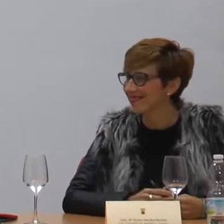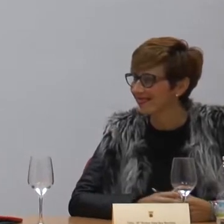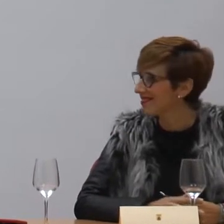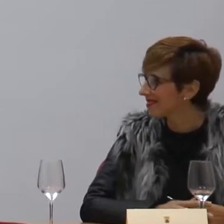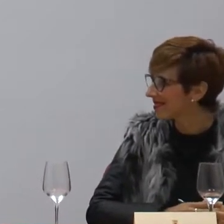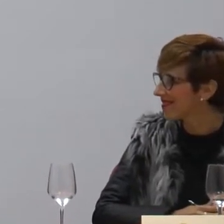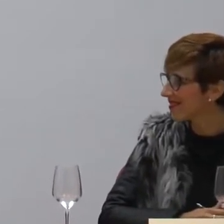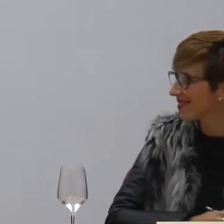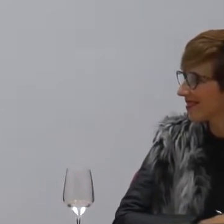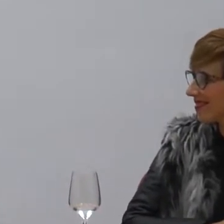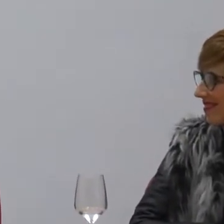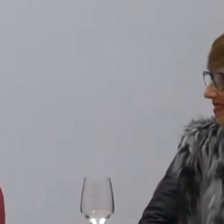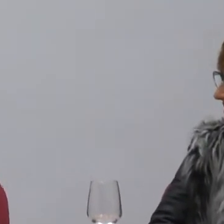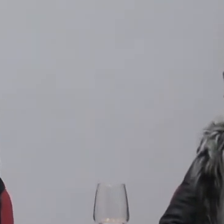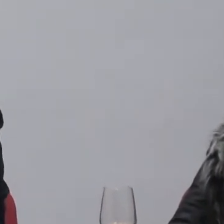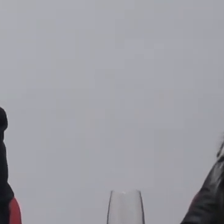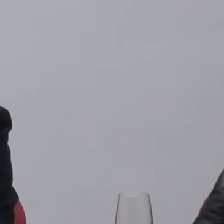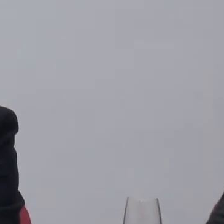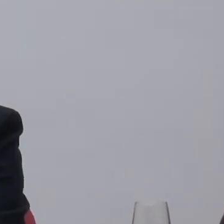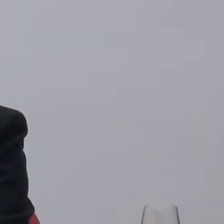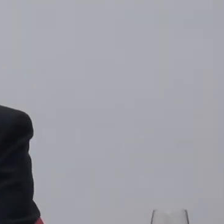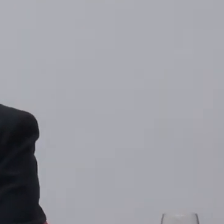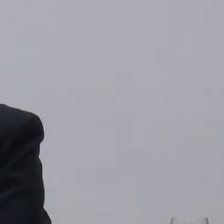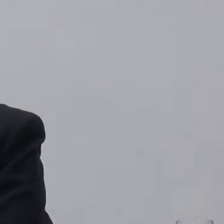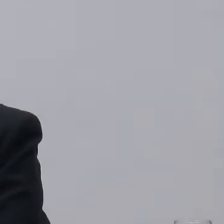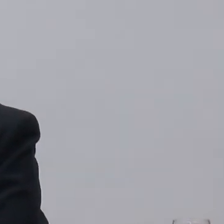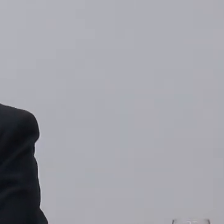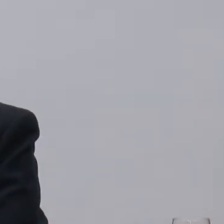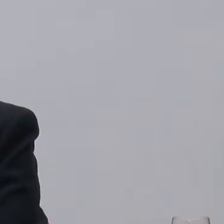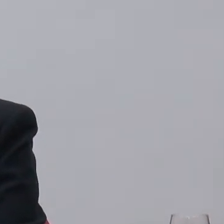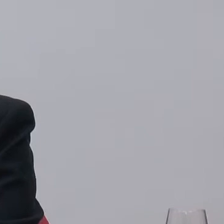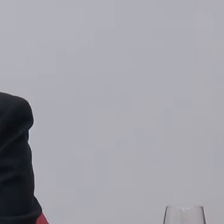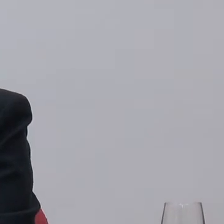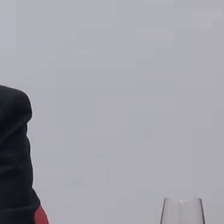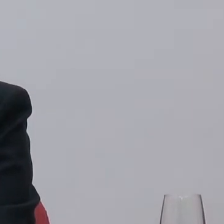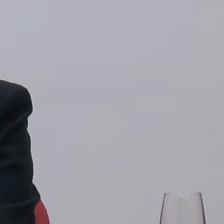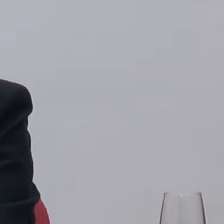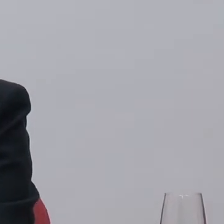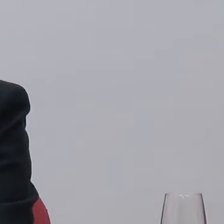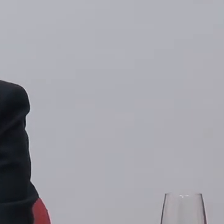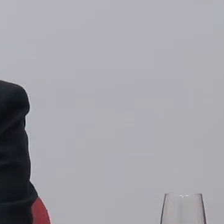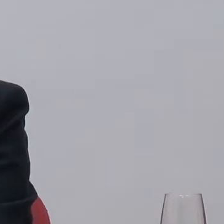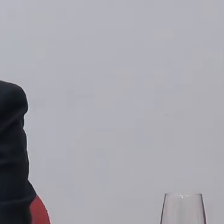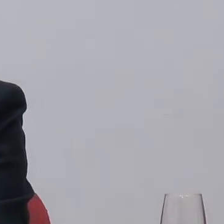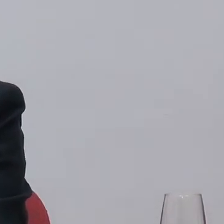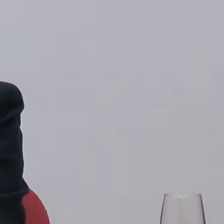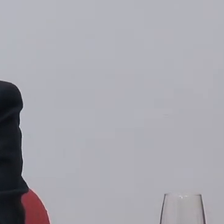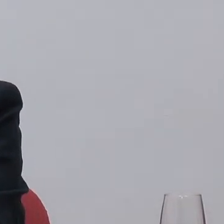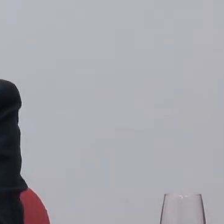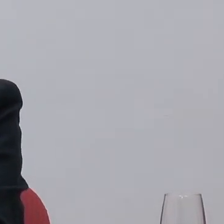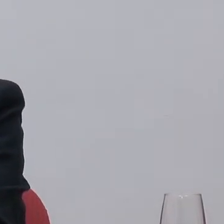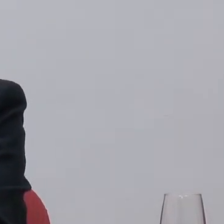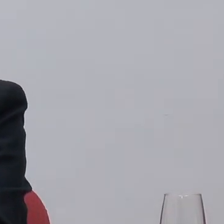siempre es difícil, que creo que... Disculpa, como estamos entre amigos. Que ha sido bastante muy